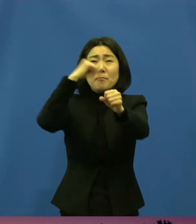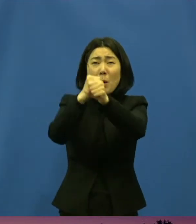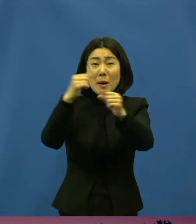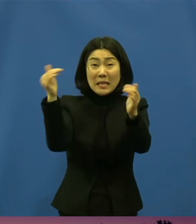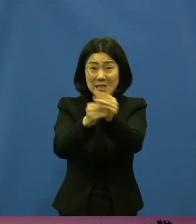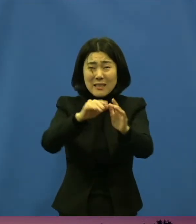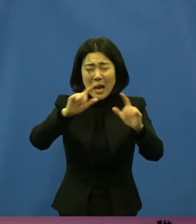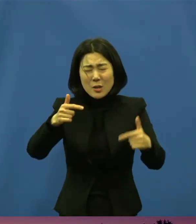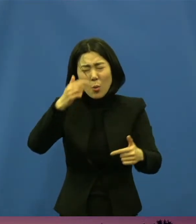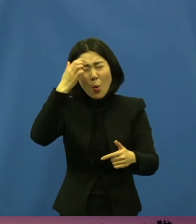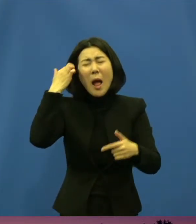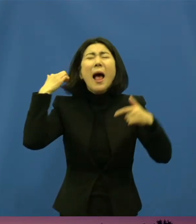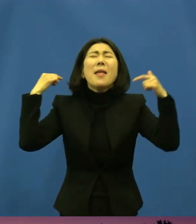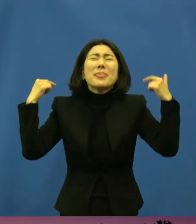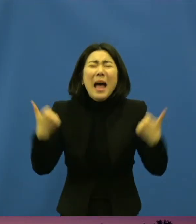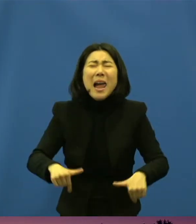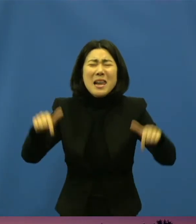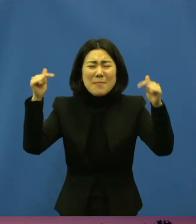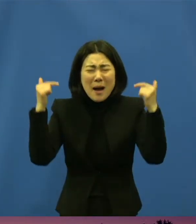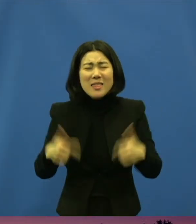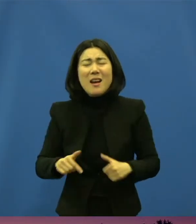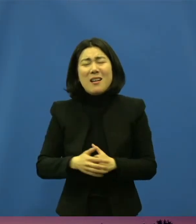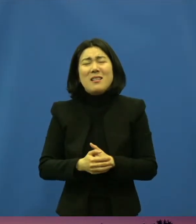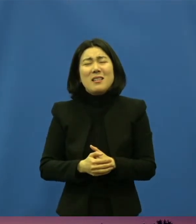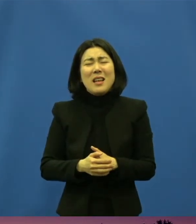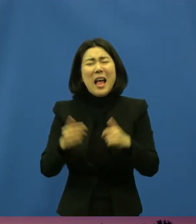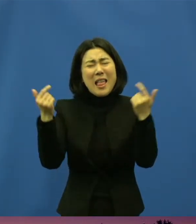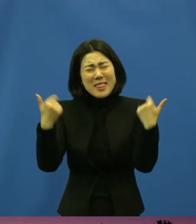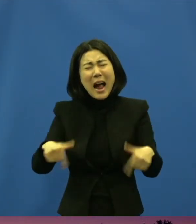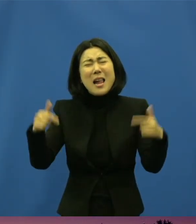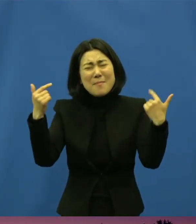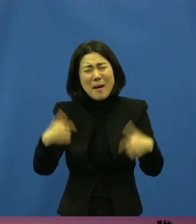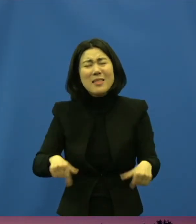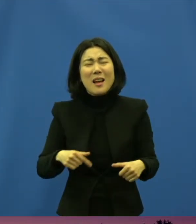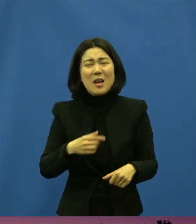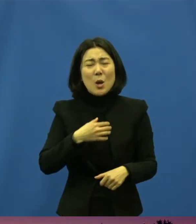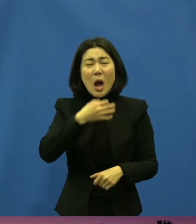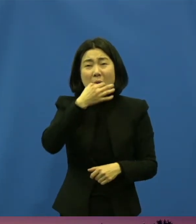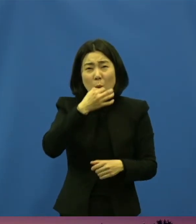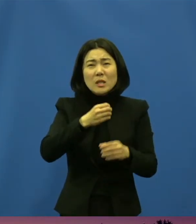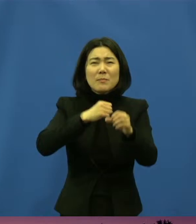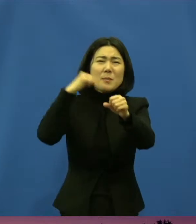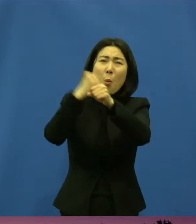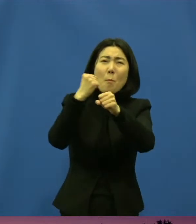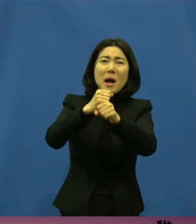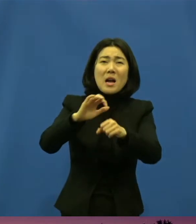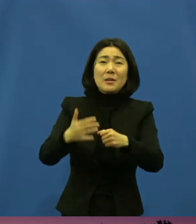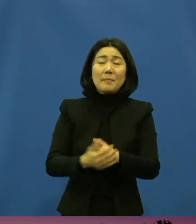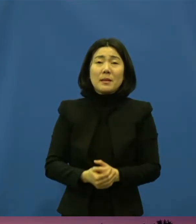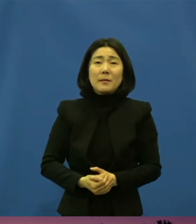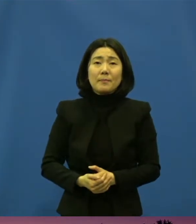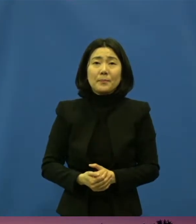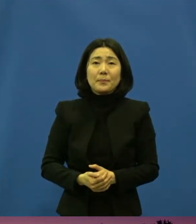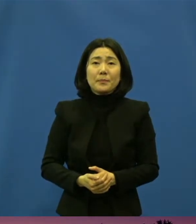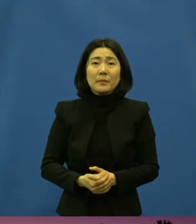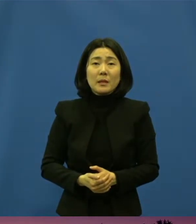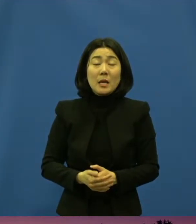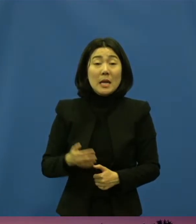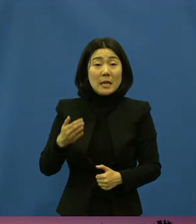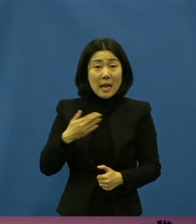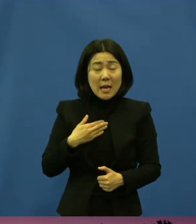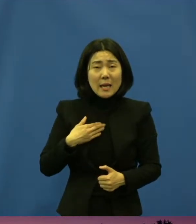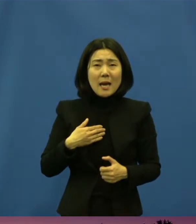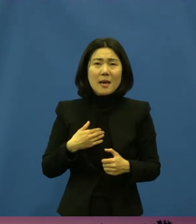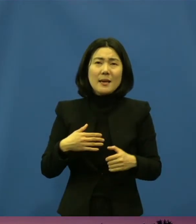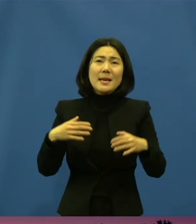바로 예수 그리스도의 십자가라는 거예요. 그래서 갈라디아서 6장 14절의 말씀이 그거예요. 그러나 내게는 우리 주 예수